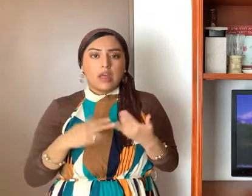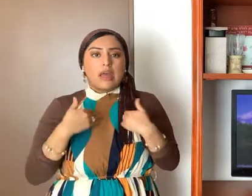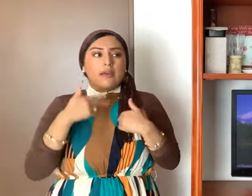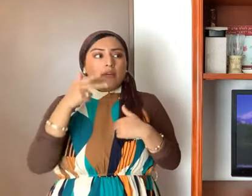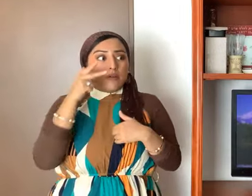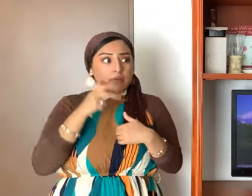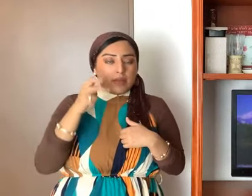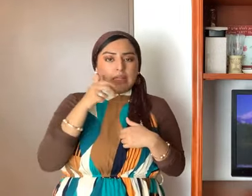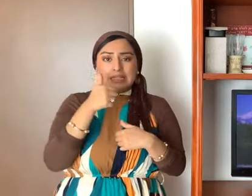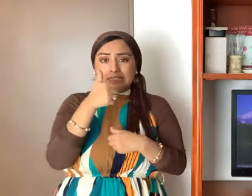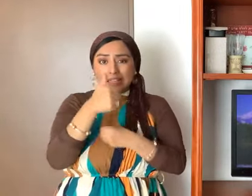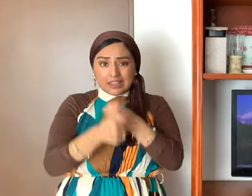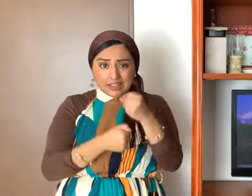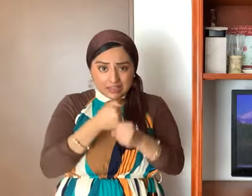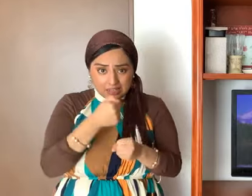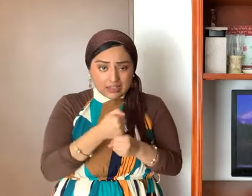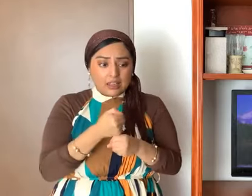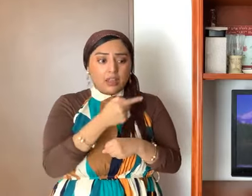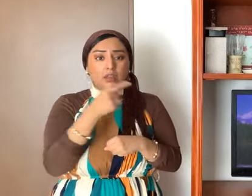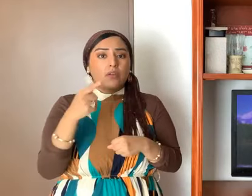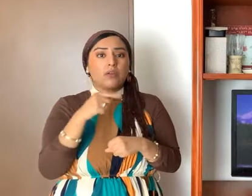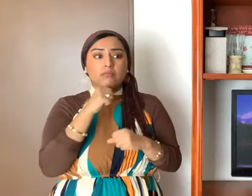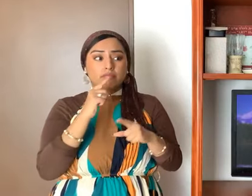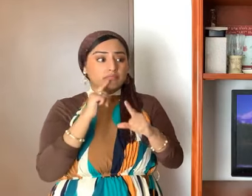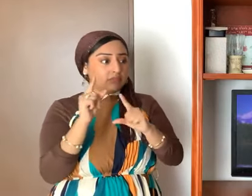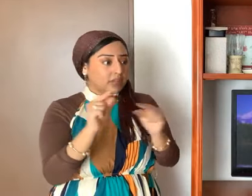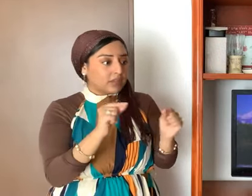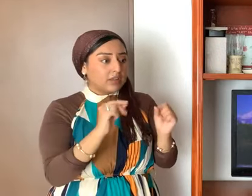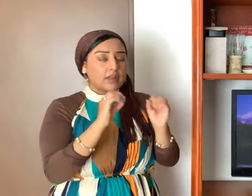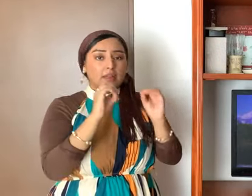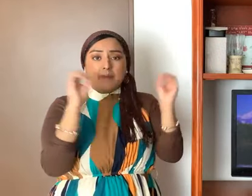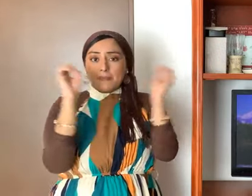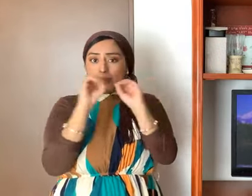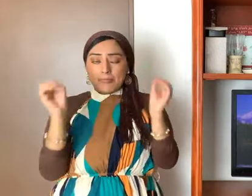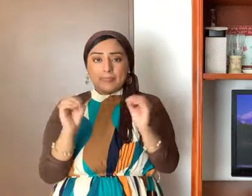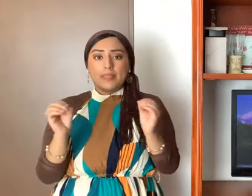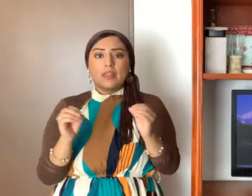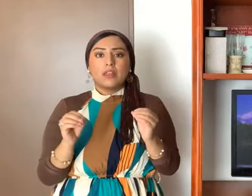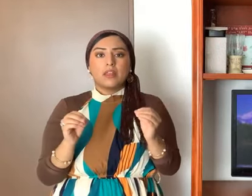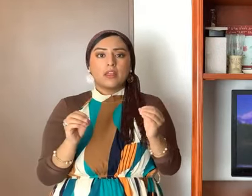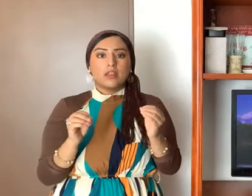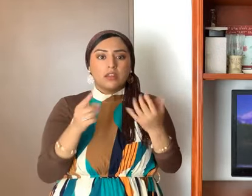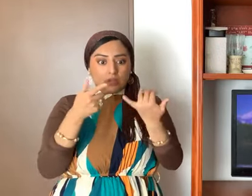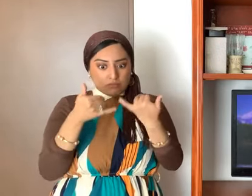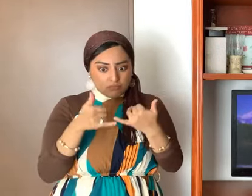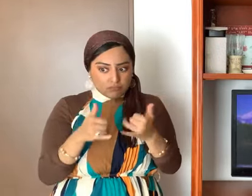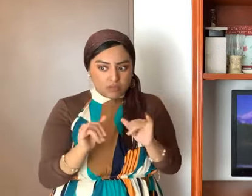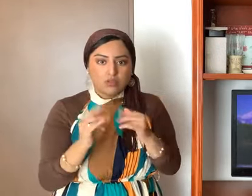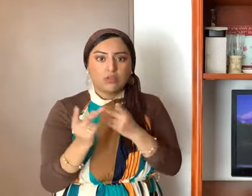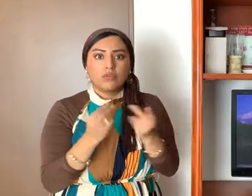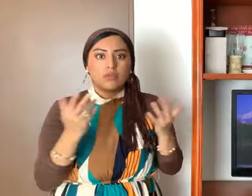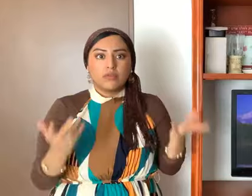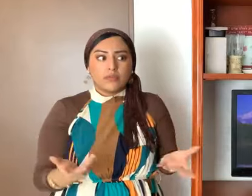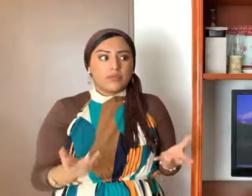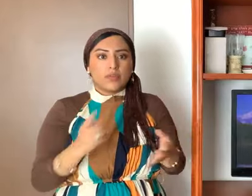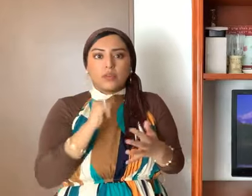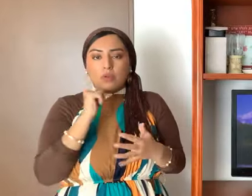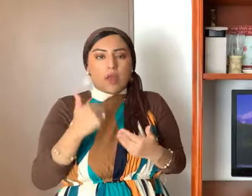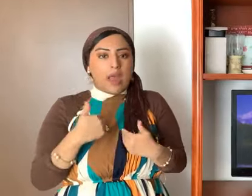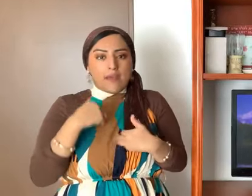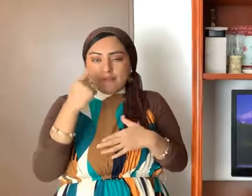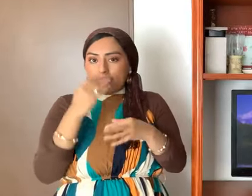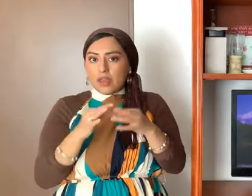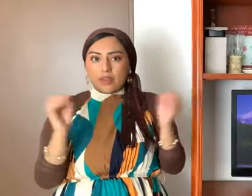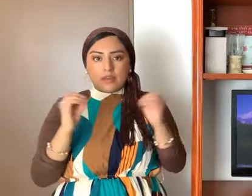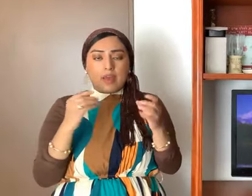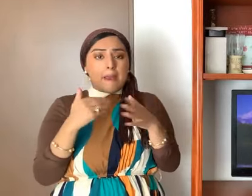oído durante 10 años que no debes de hacer chisme ni de crear división entre los hermanos y es lo que sigues haciendo. Entonces no tienes fe.